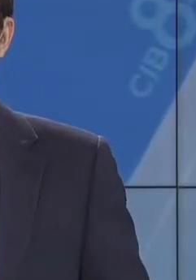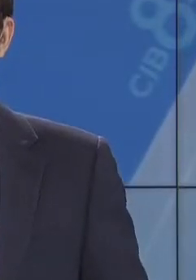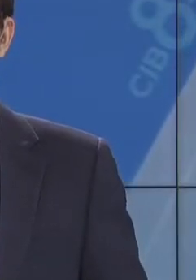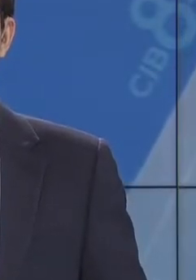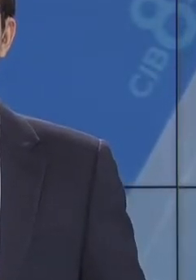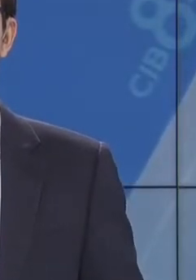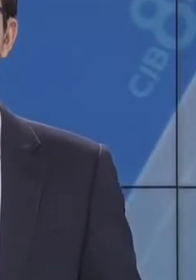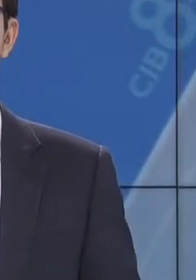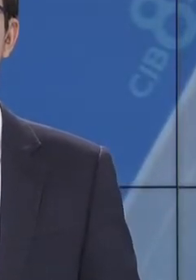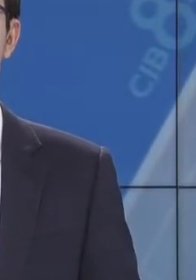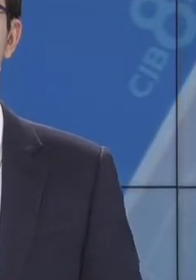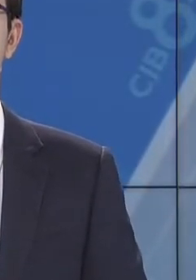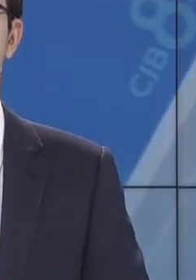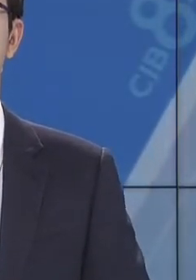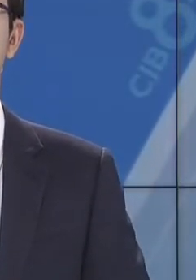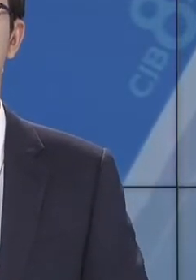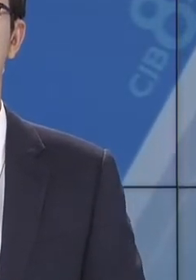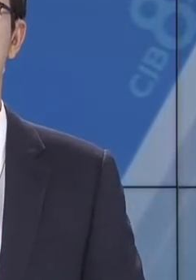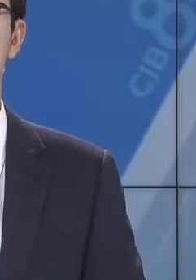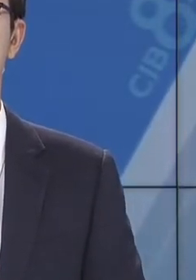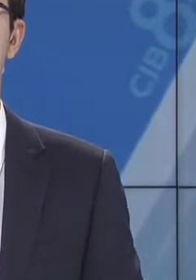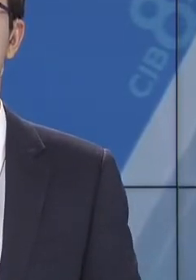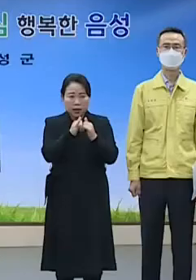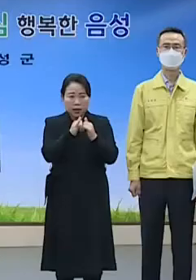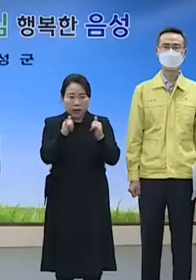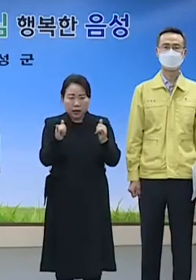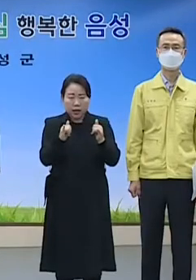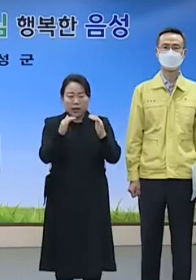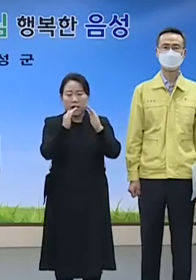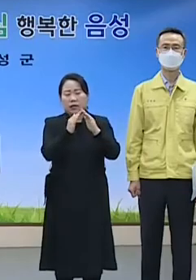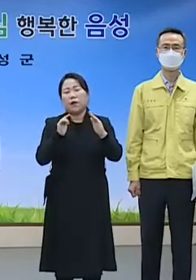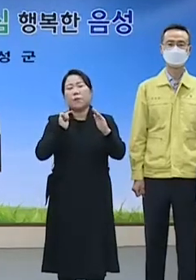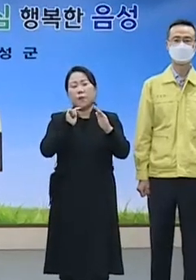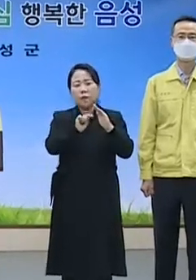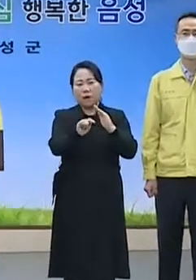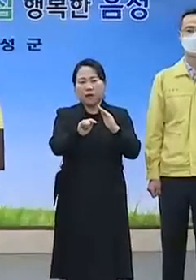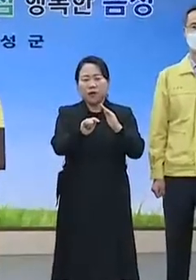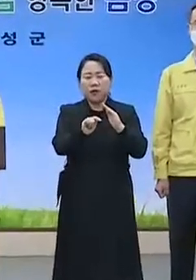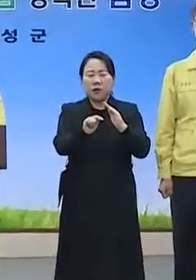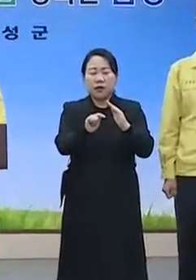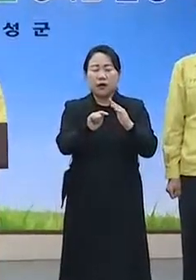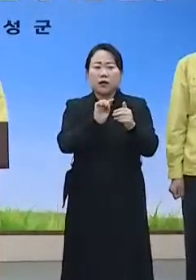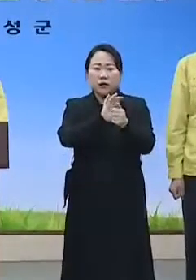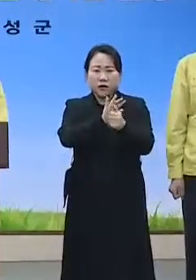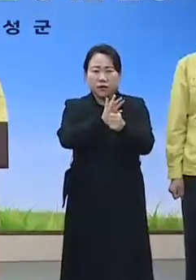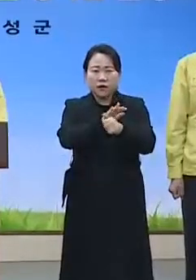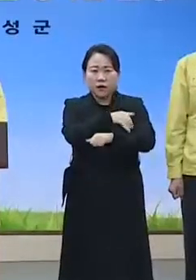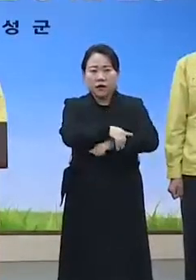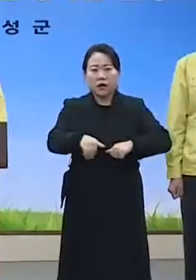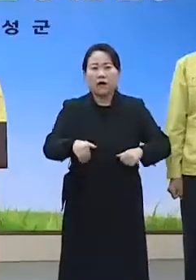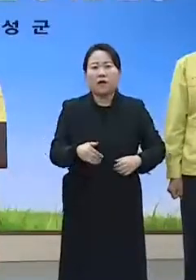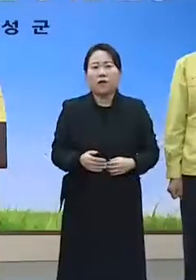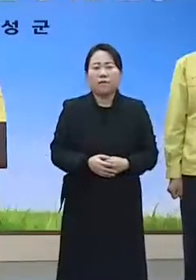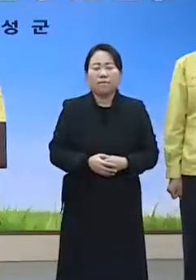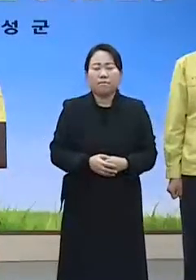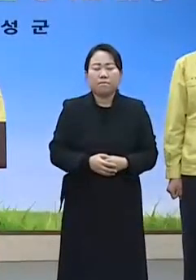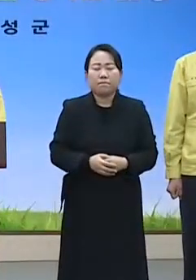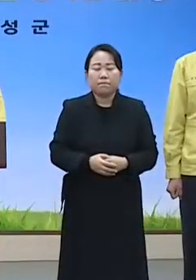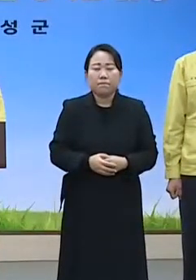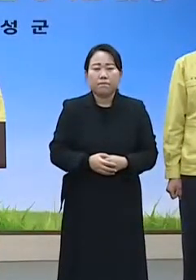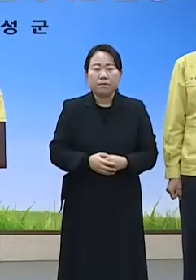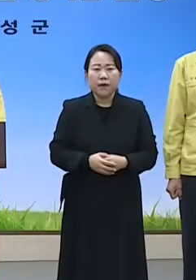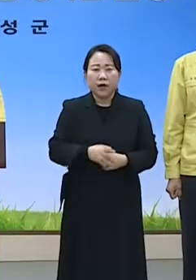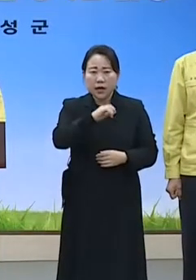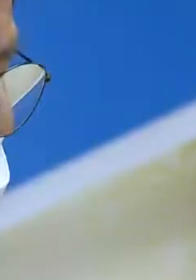음성군 의정부에 재난 지원금과 별도로 음성 국민 모두에게 1인당 10만 원의 행복 응원 지원금을 지급한다 고